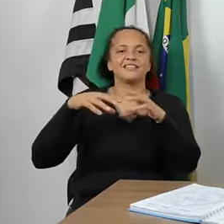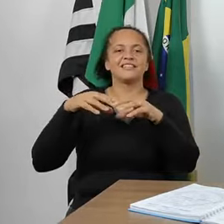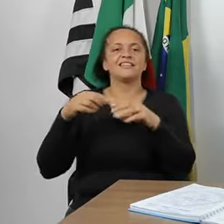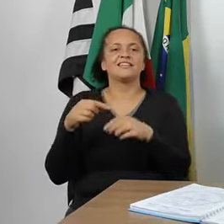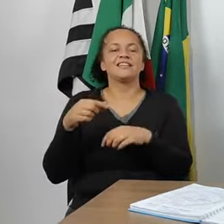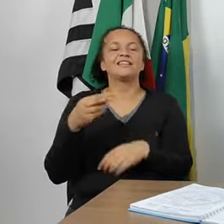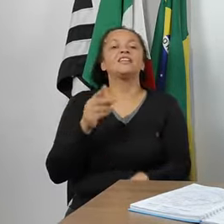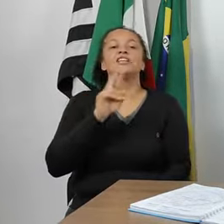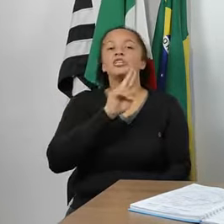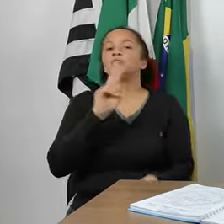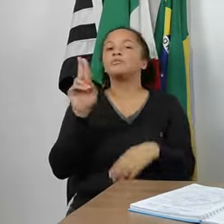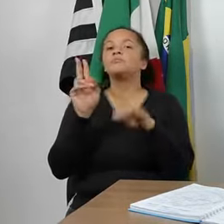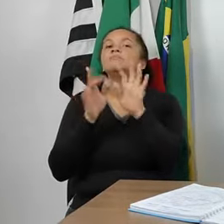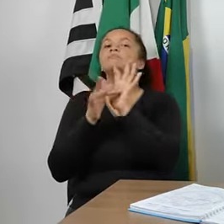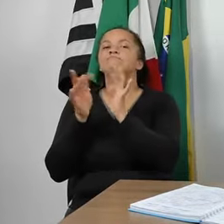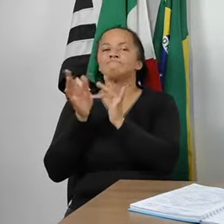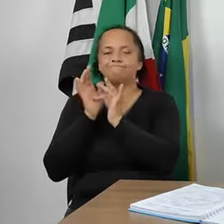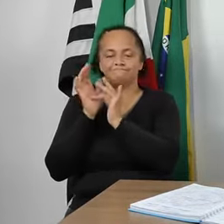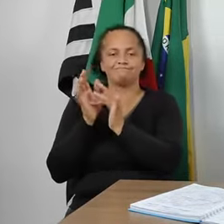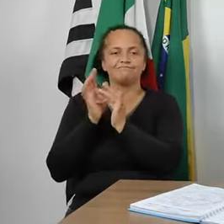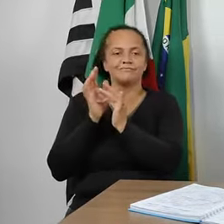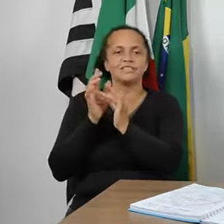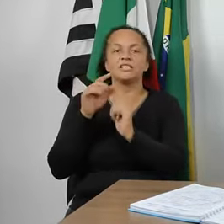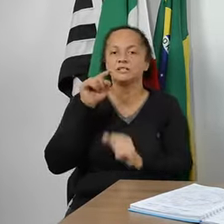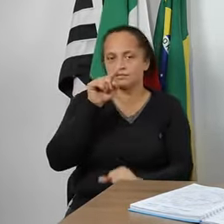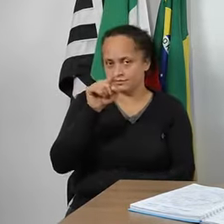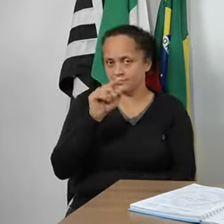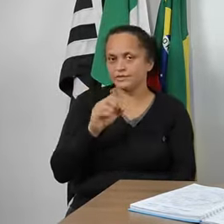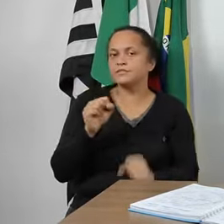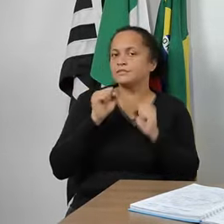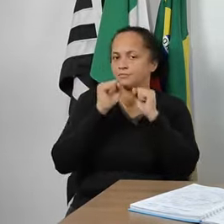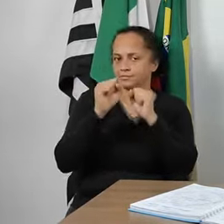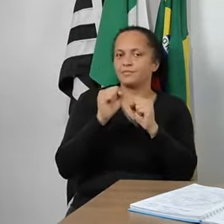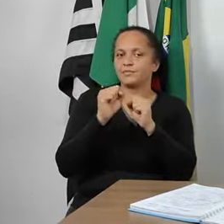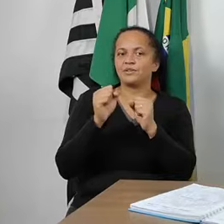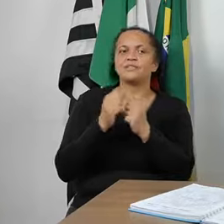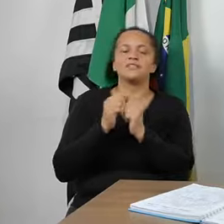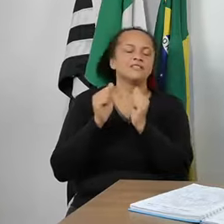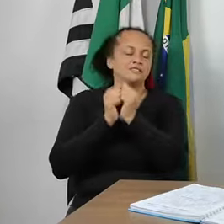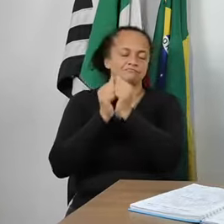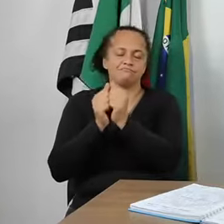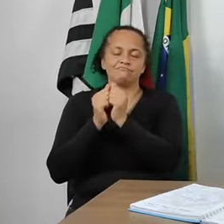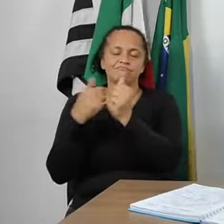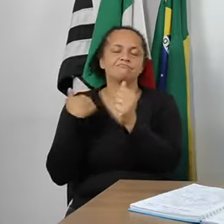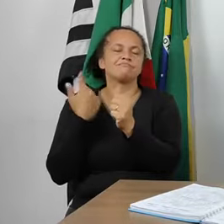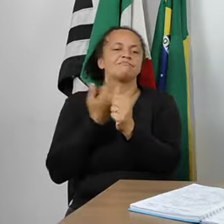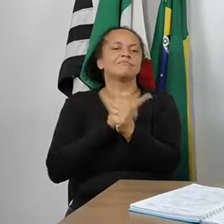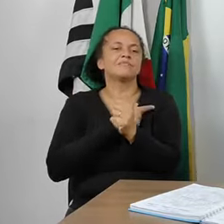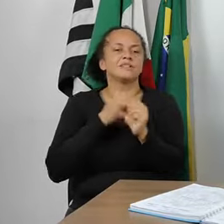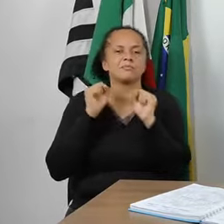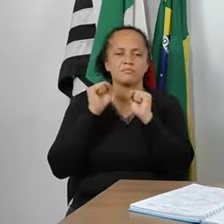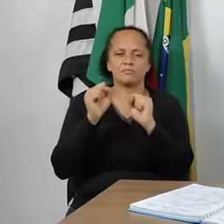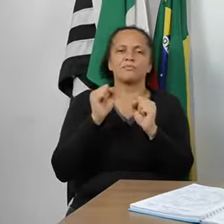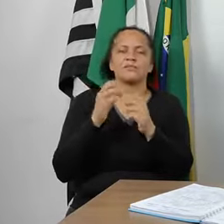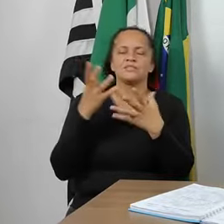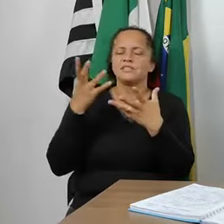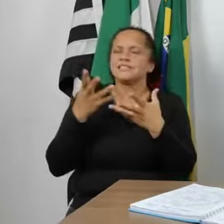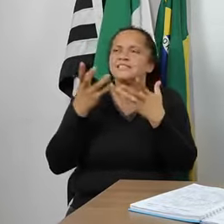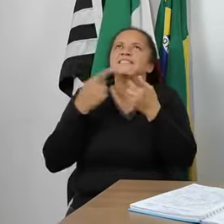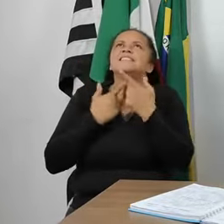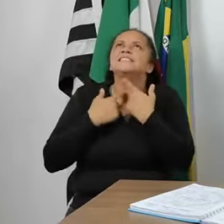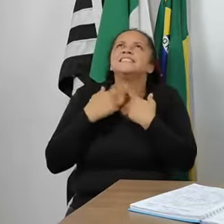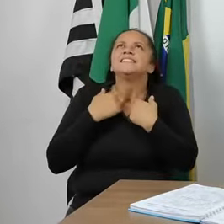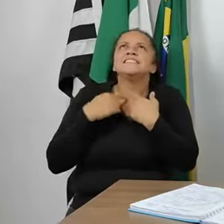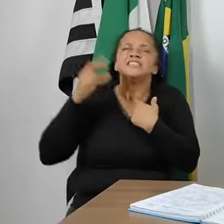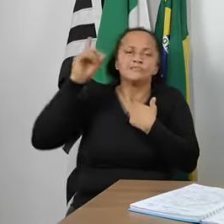de Jesus, que você possa estar conosco, que você possa buscar ao Senhor aí no teu momento a sós,